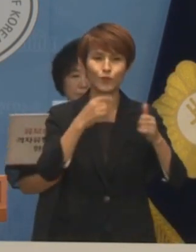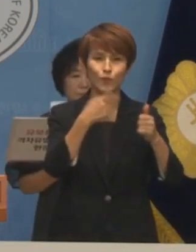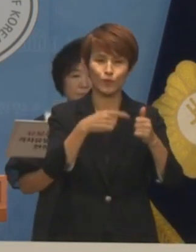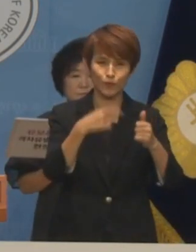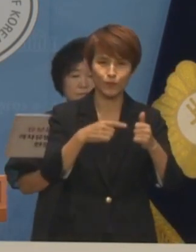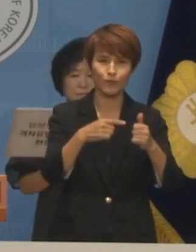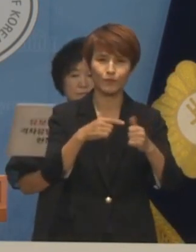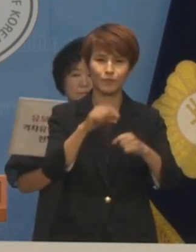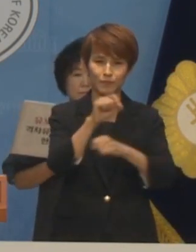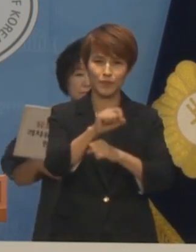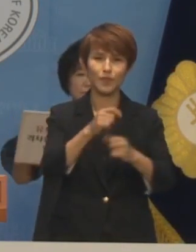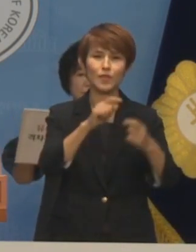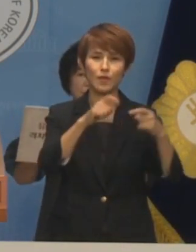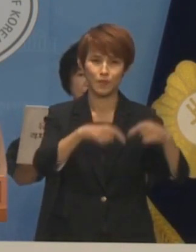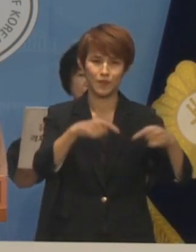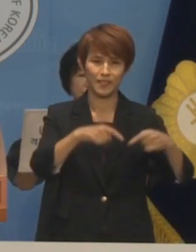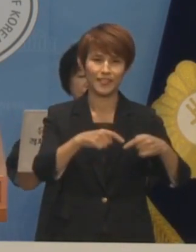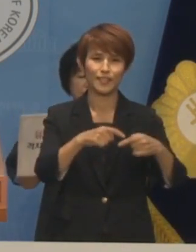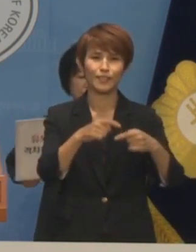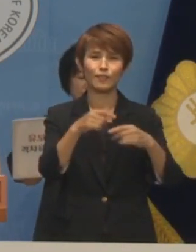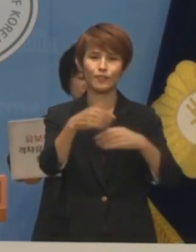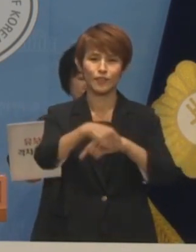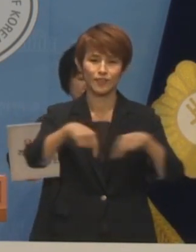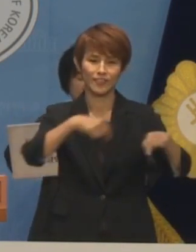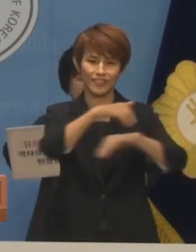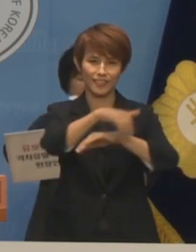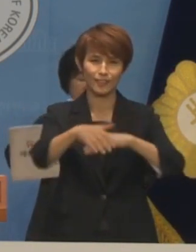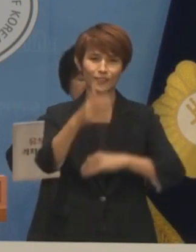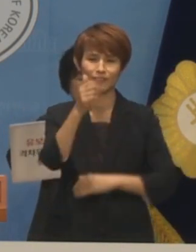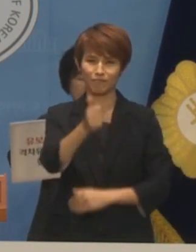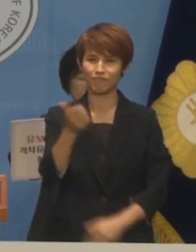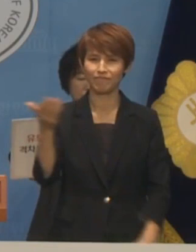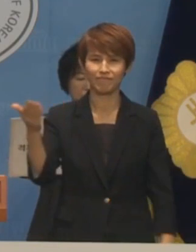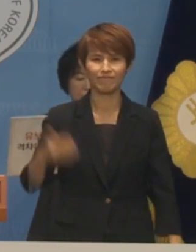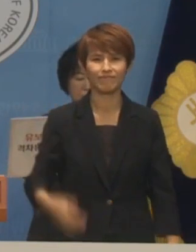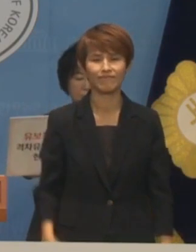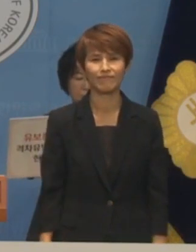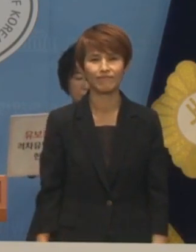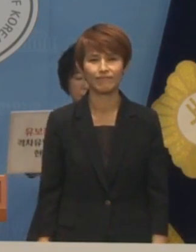한국유아교육행정협의회 곽효경 정책국장님 참석하셨습니다.